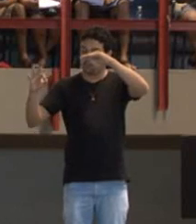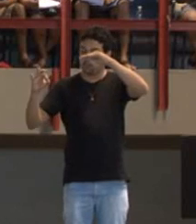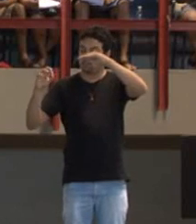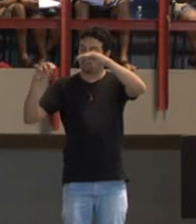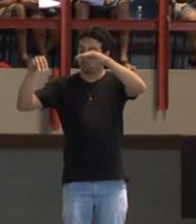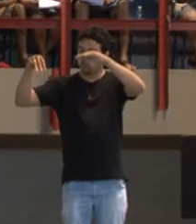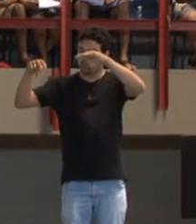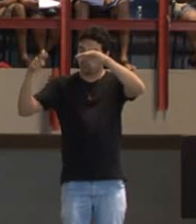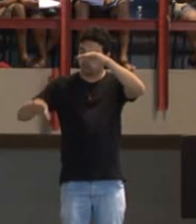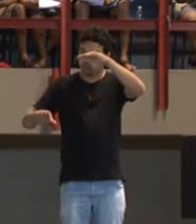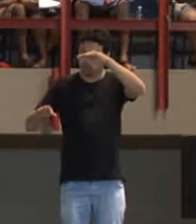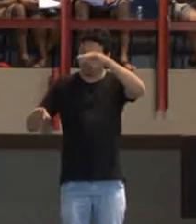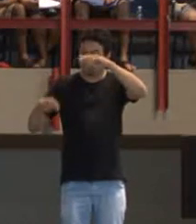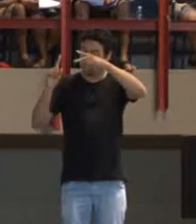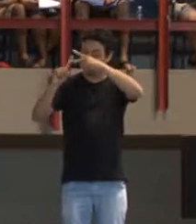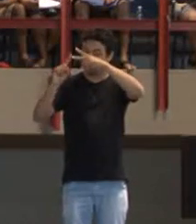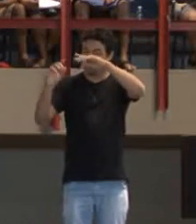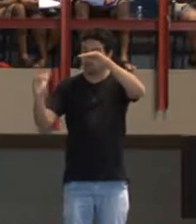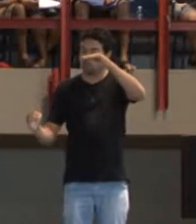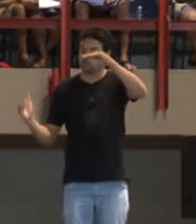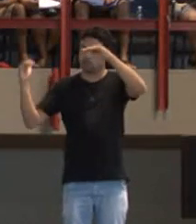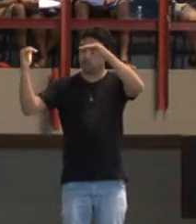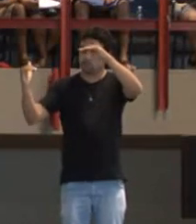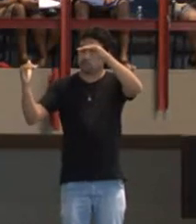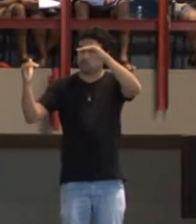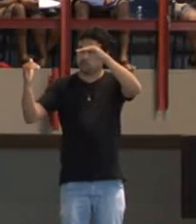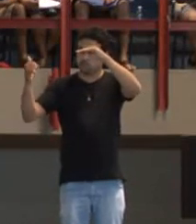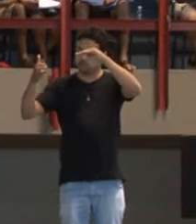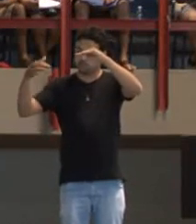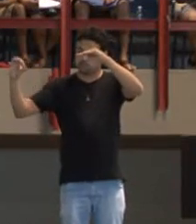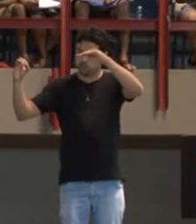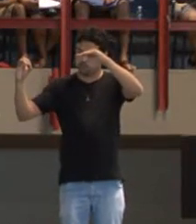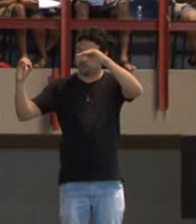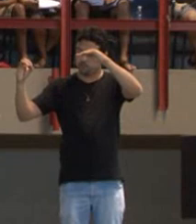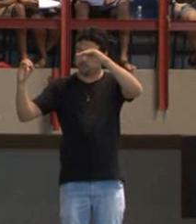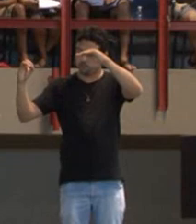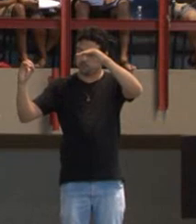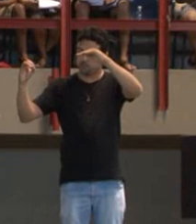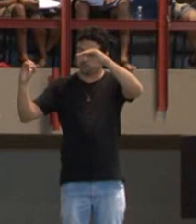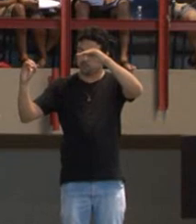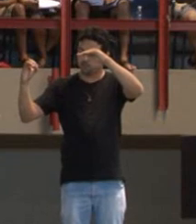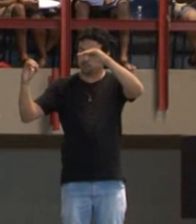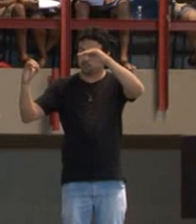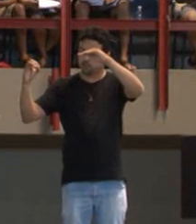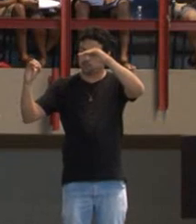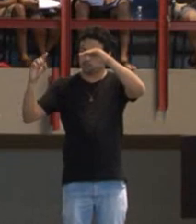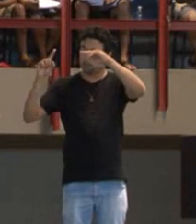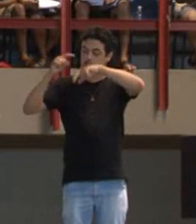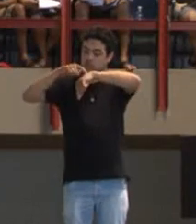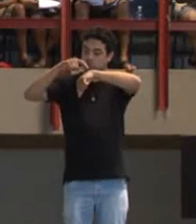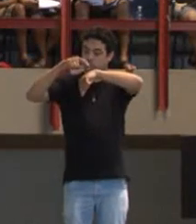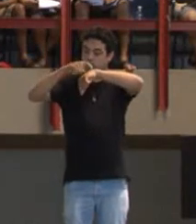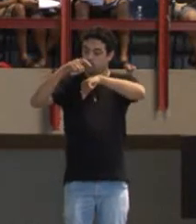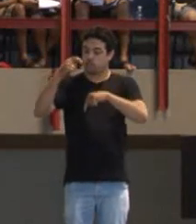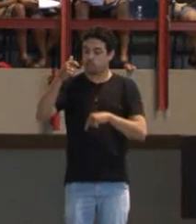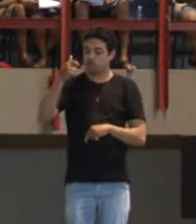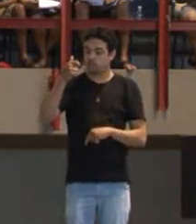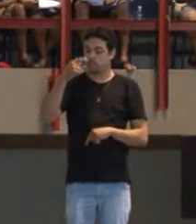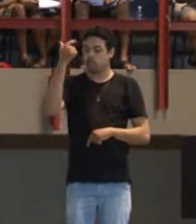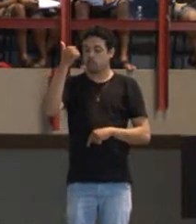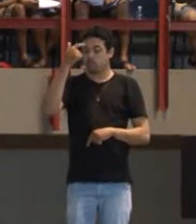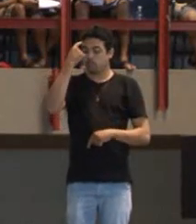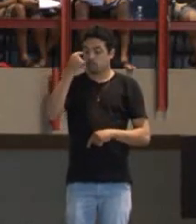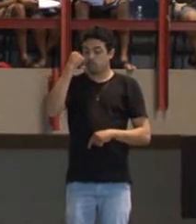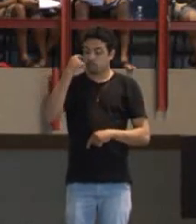minutos de novo. E depois a corrente muda outra vez, ela passa a valer quanto? 10 amperes, durante quanto tempo? Mais